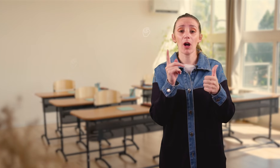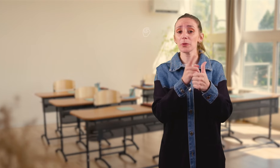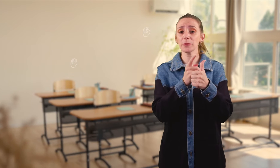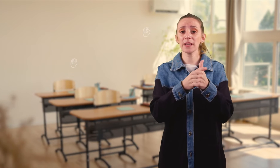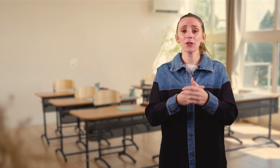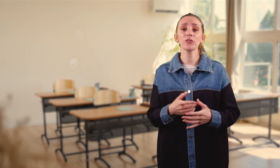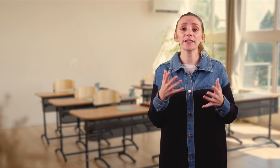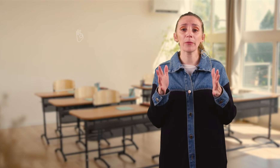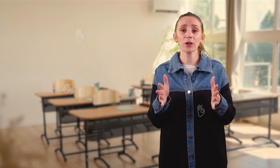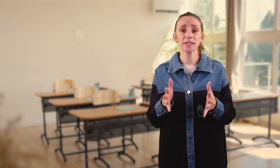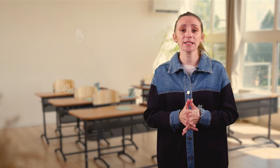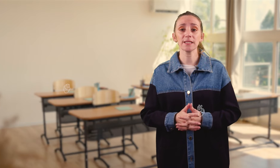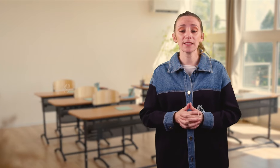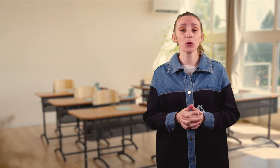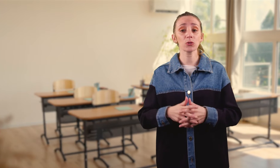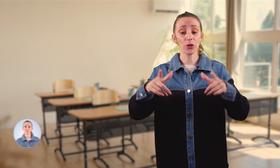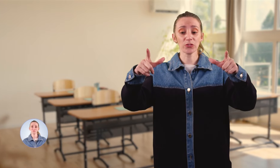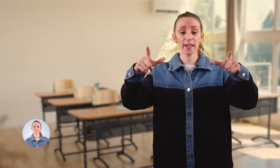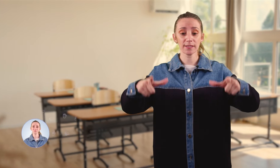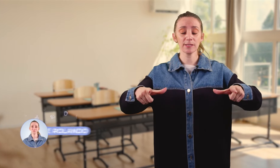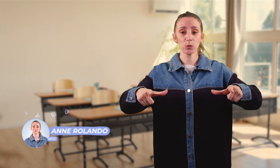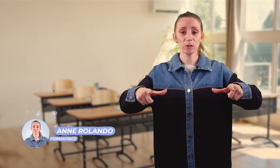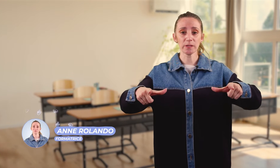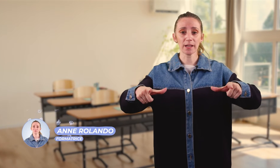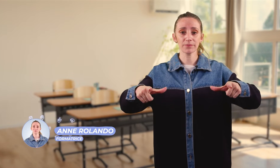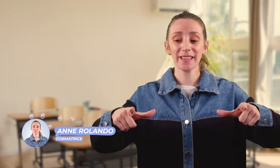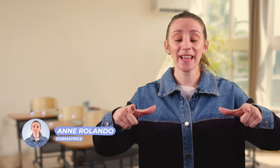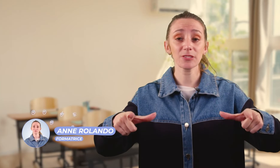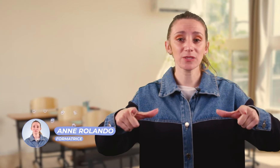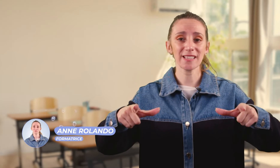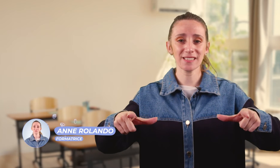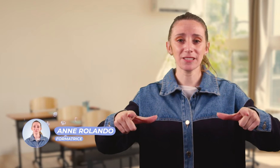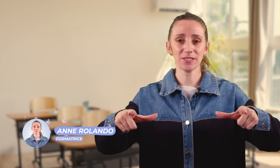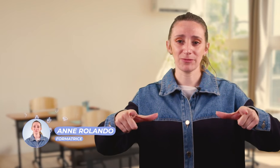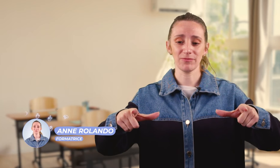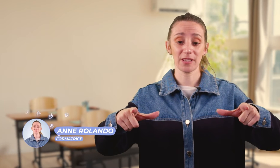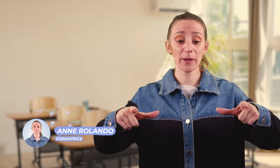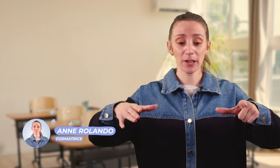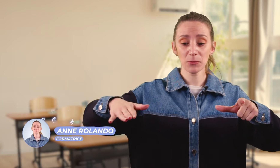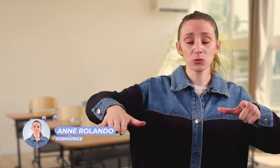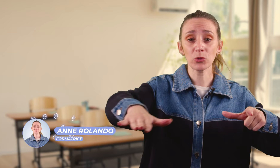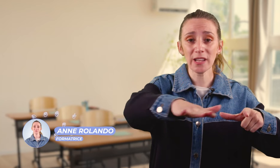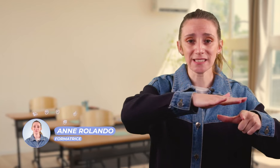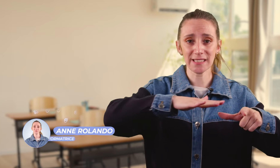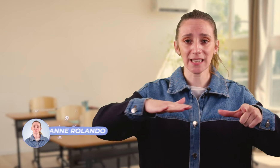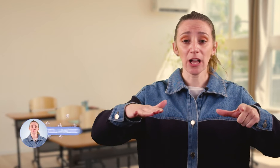En premier, on va d'abord s'intéresser au transfert situationnel. Qu'est-ce que ça signifie? Comme son nom l'indique,